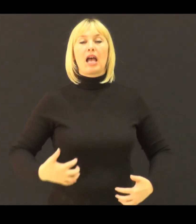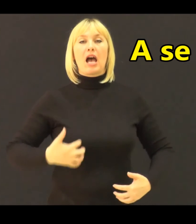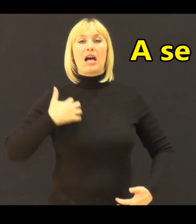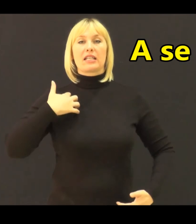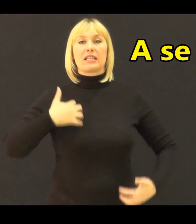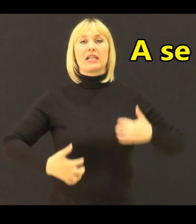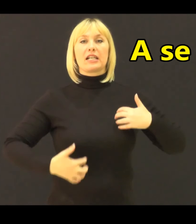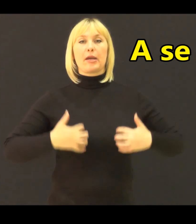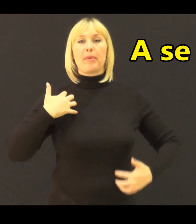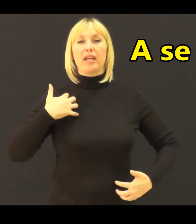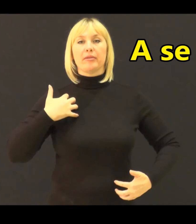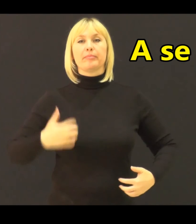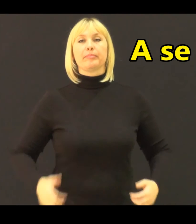A se grăbi.